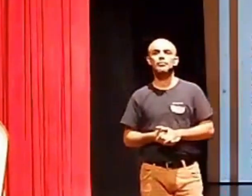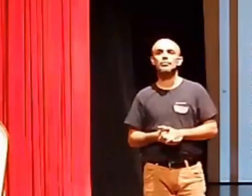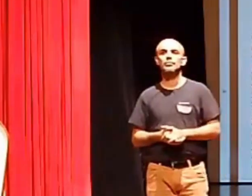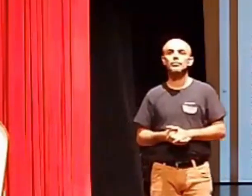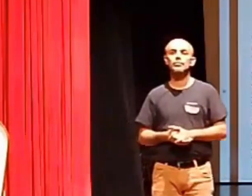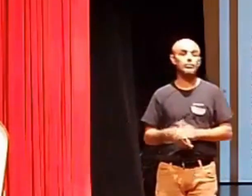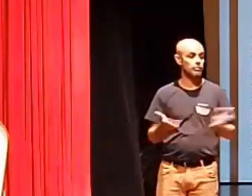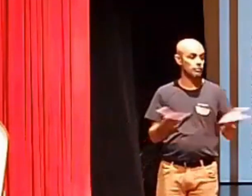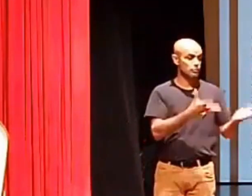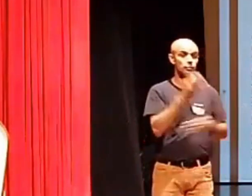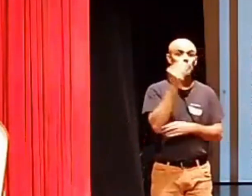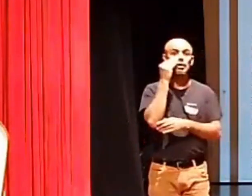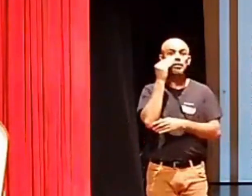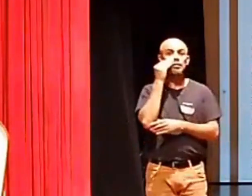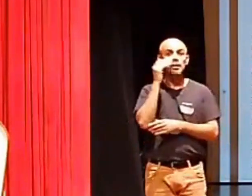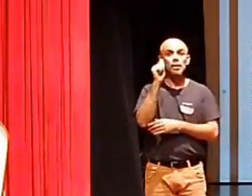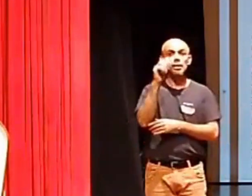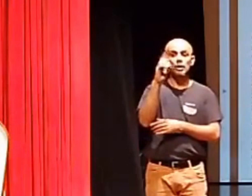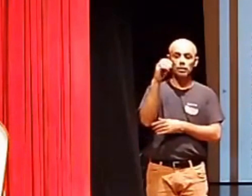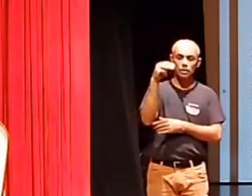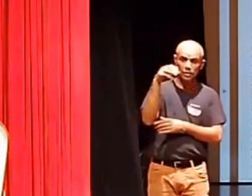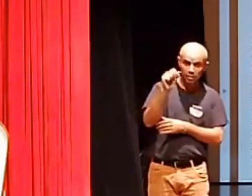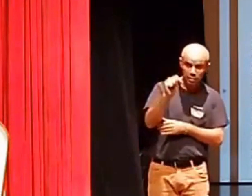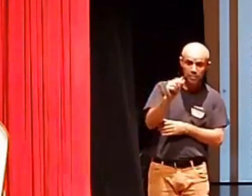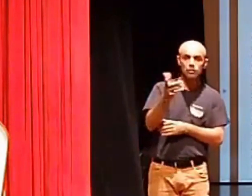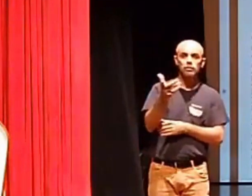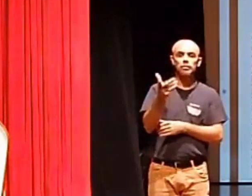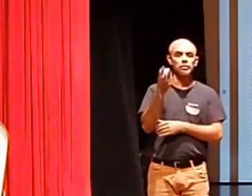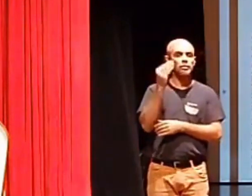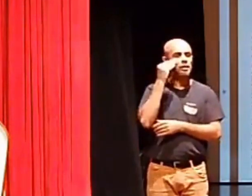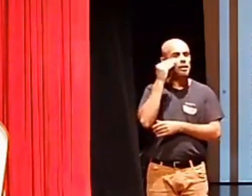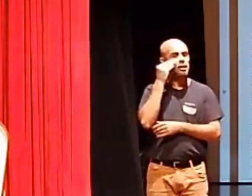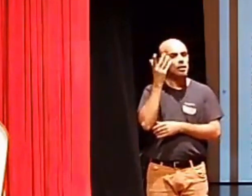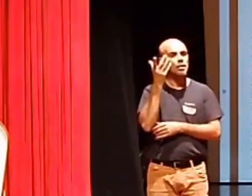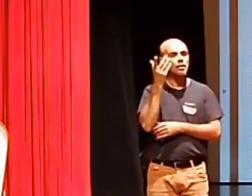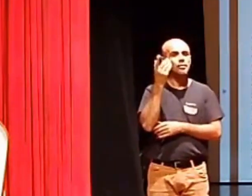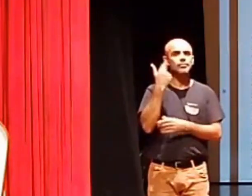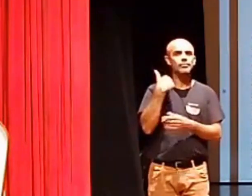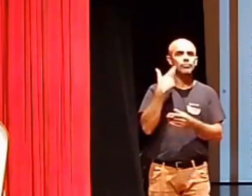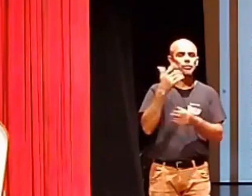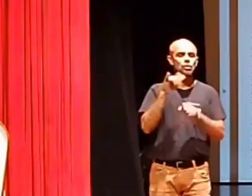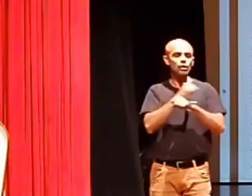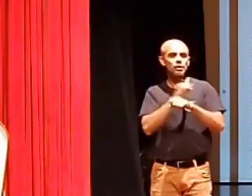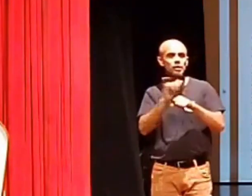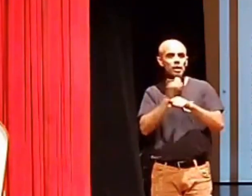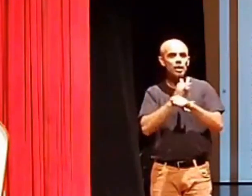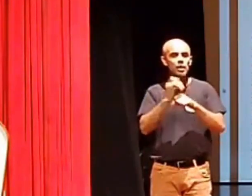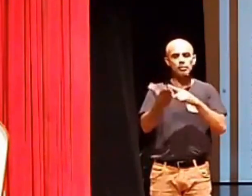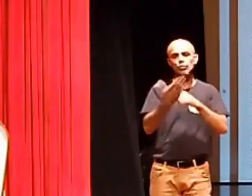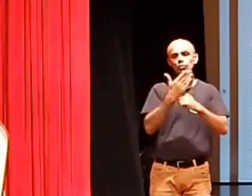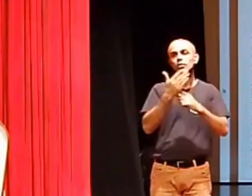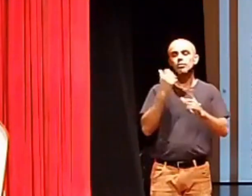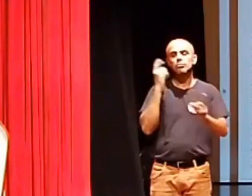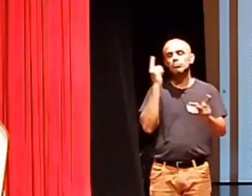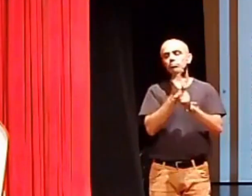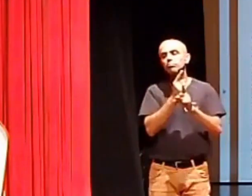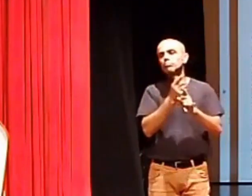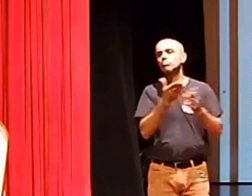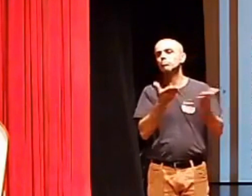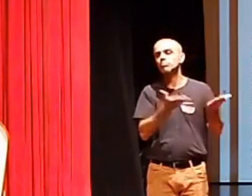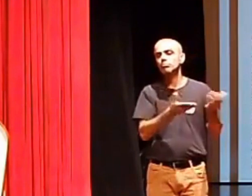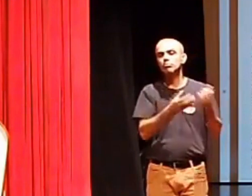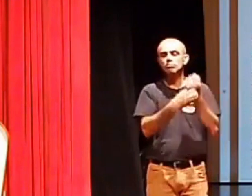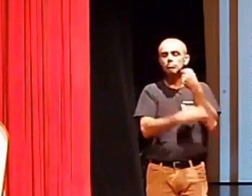Então, esse é o teste de Adams. O outro instrumento que nós temos para ajudar a gente aí